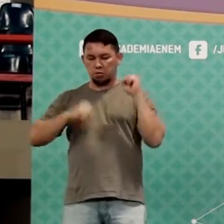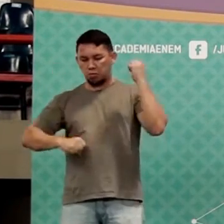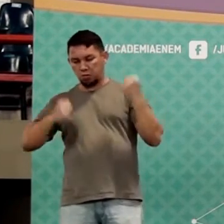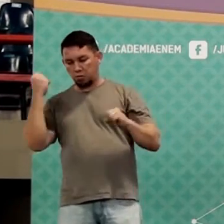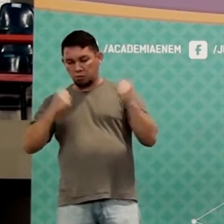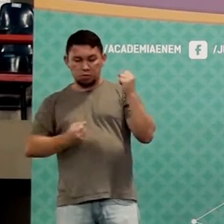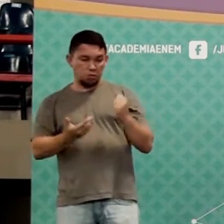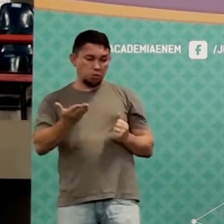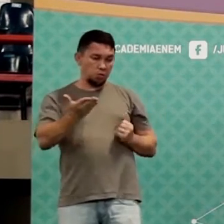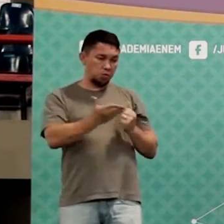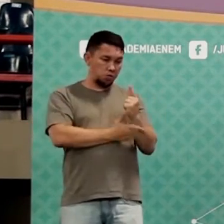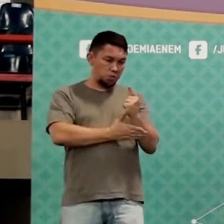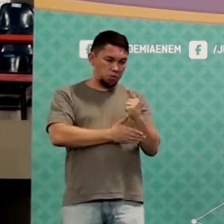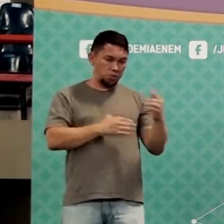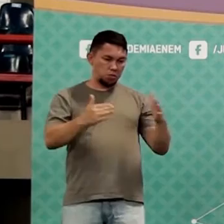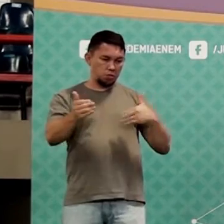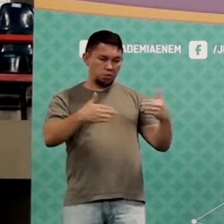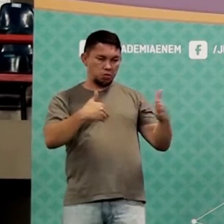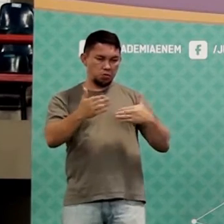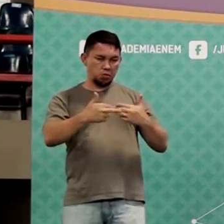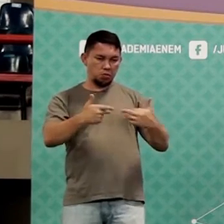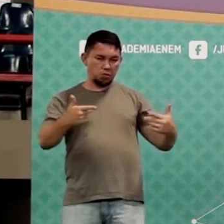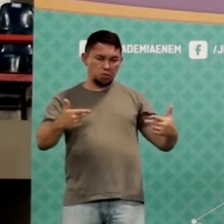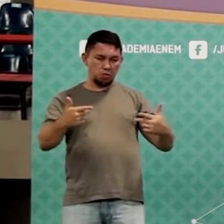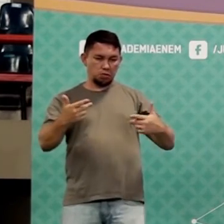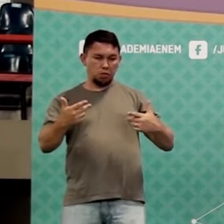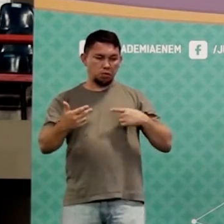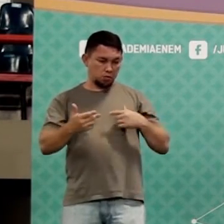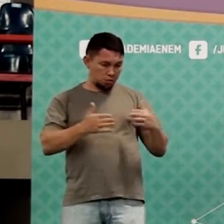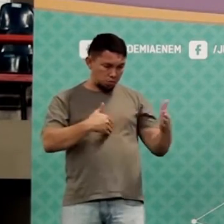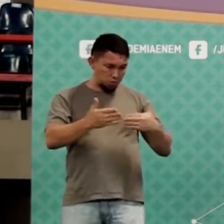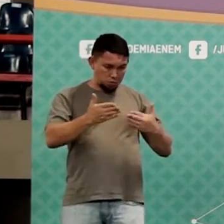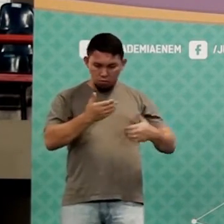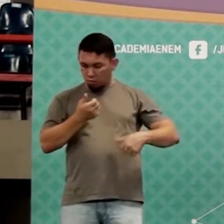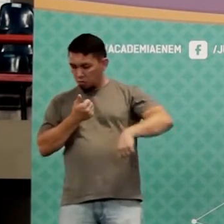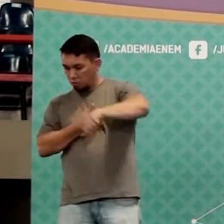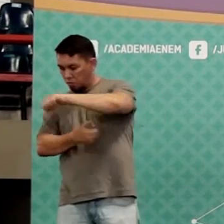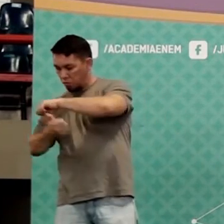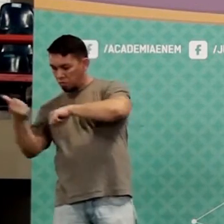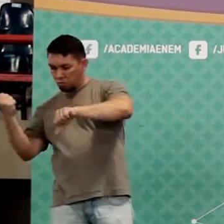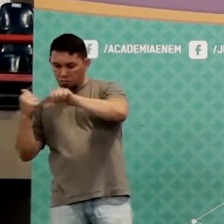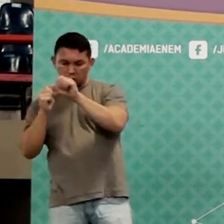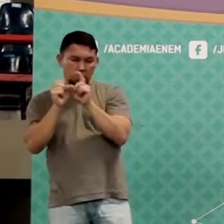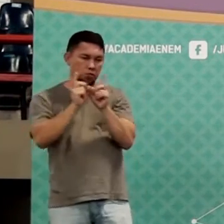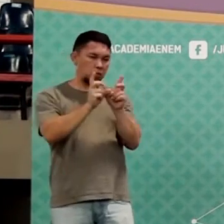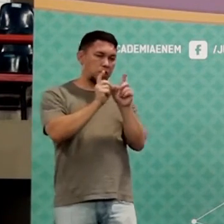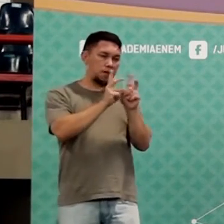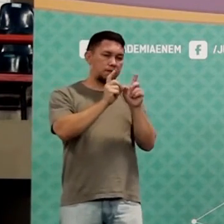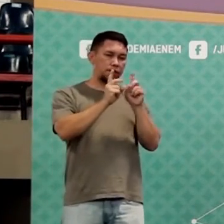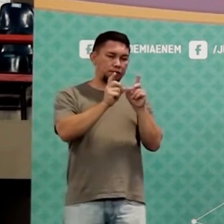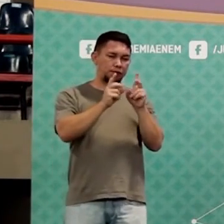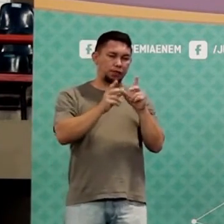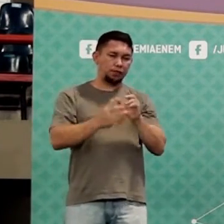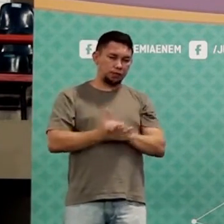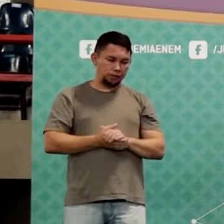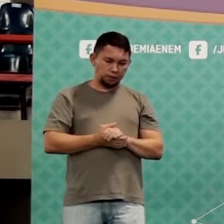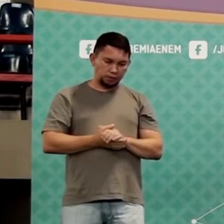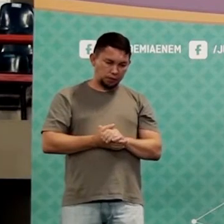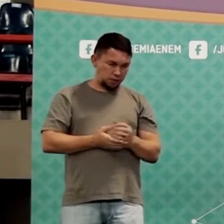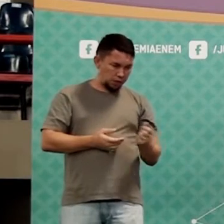industrializado e comprar matéria-prima. Porque tu compra matéria-prima e transforma ela. Sai mais